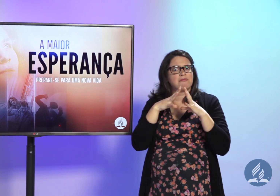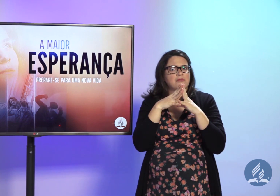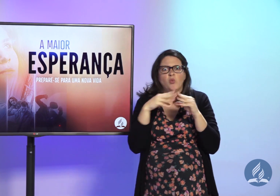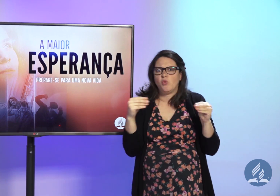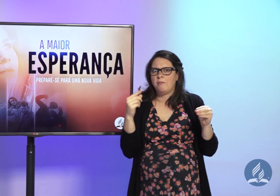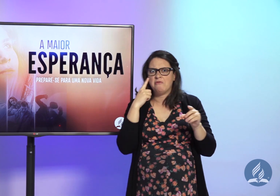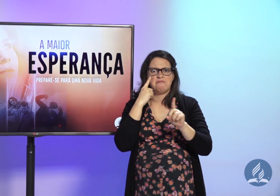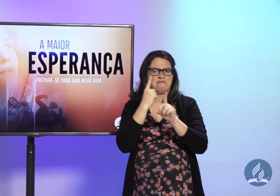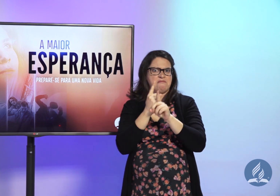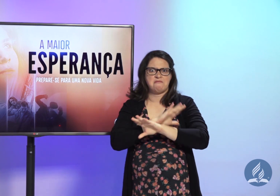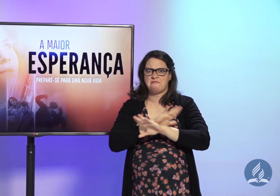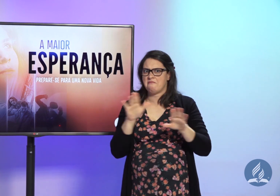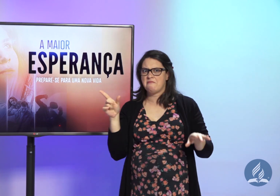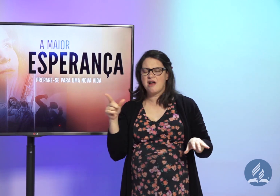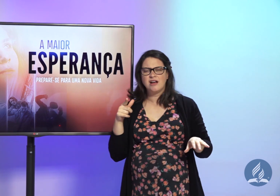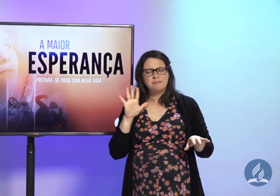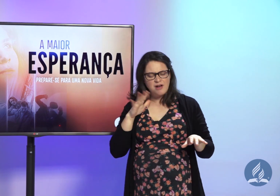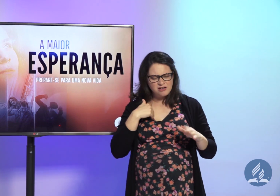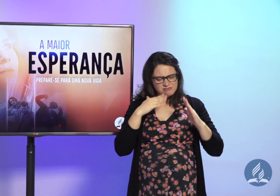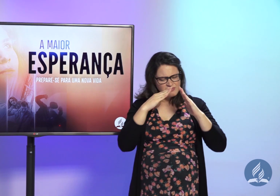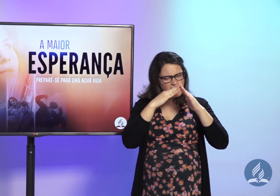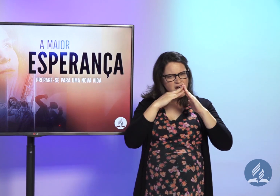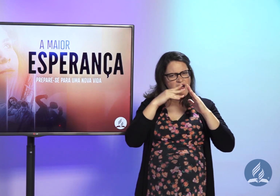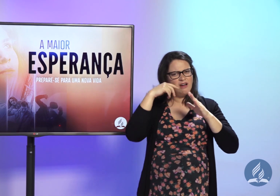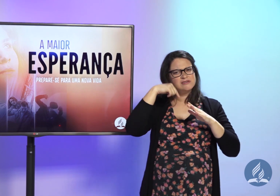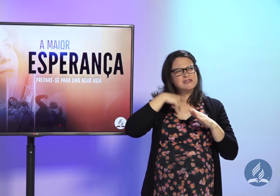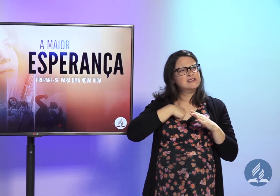Terminou de conversar, foi para casa e ficou incomodado com esse pensamento.